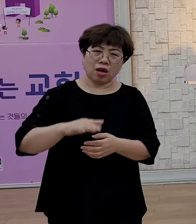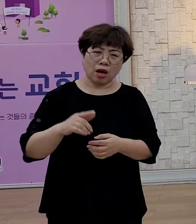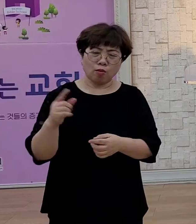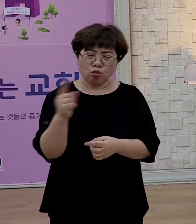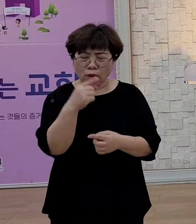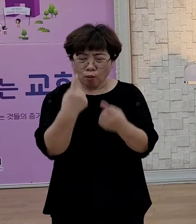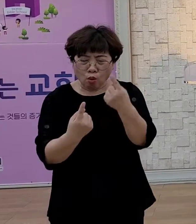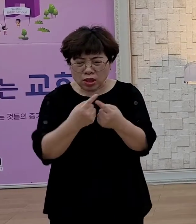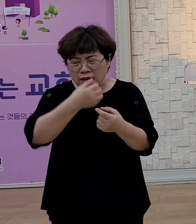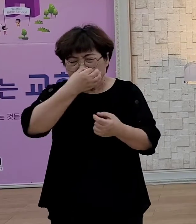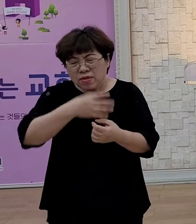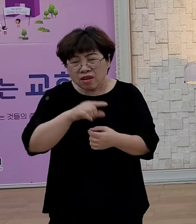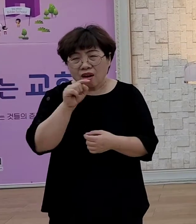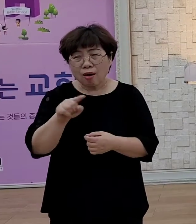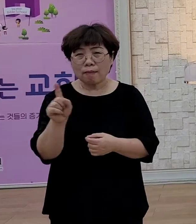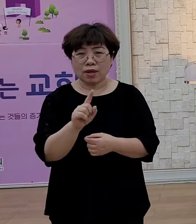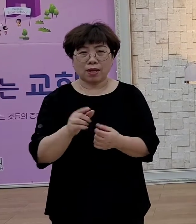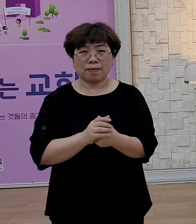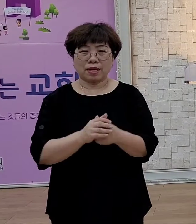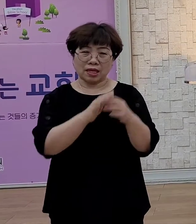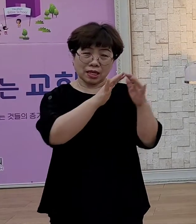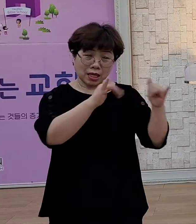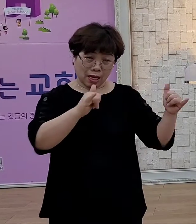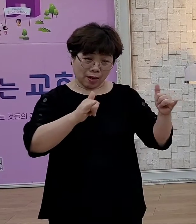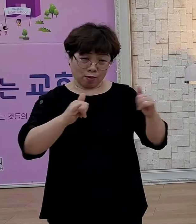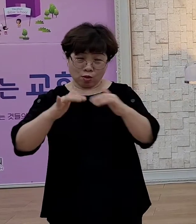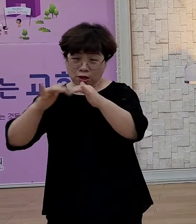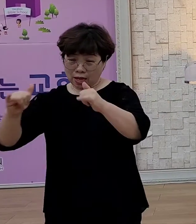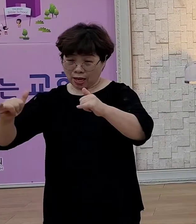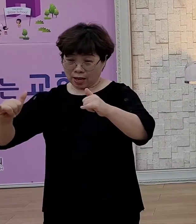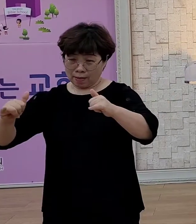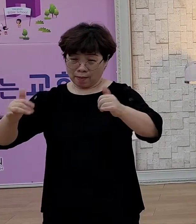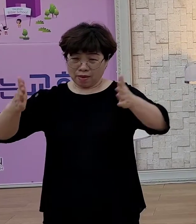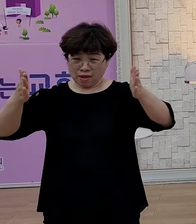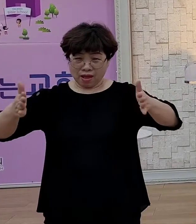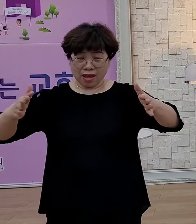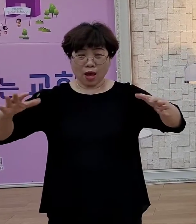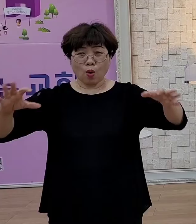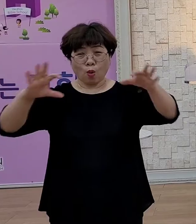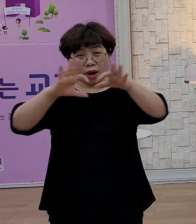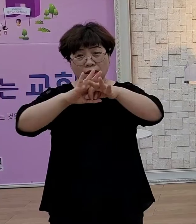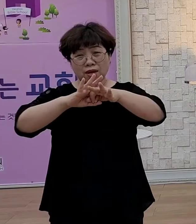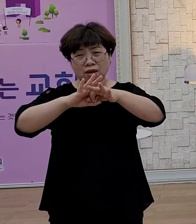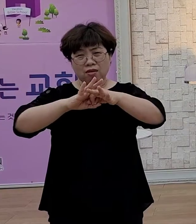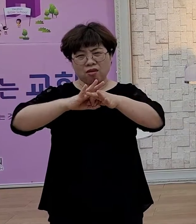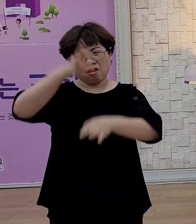인간관계 속에서 이렇게 깨어져서 생기는 그 고난이 가장 아픕니다.